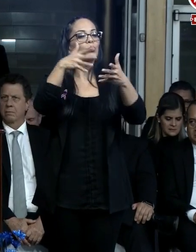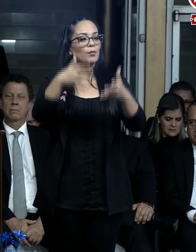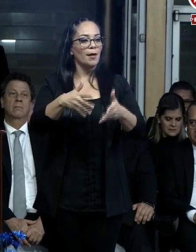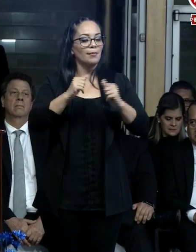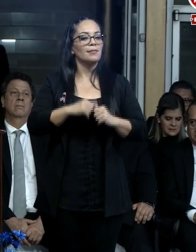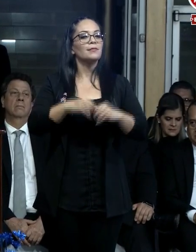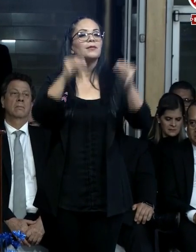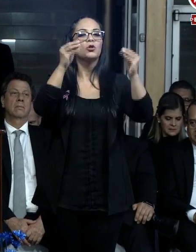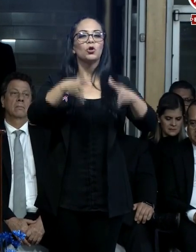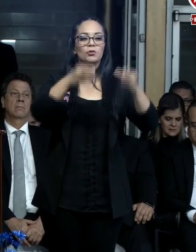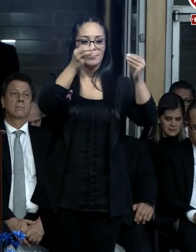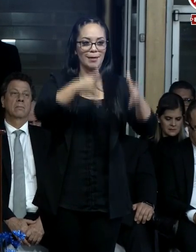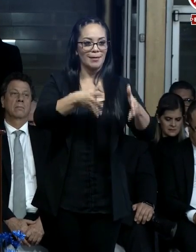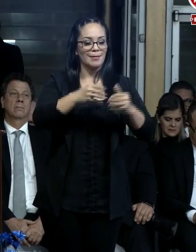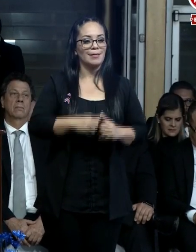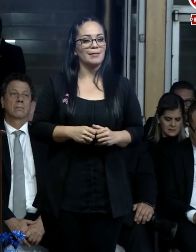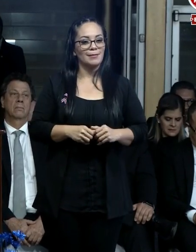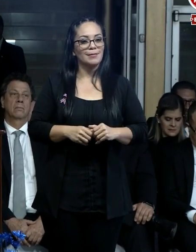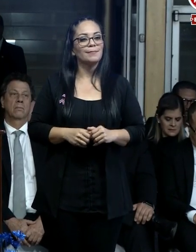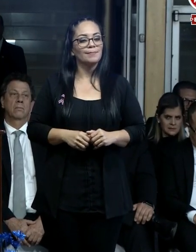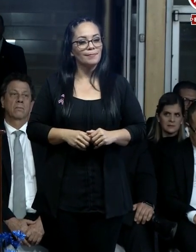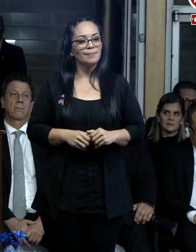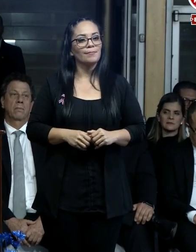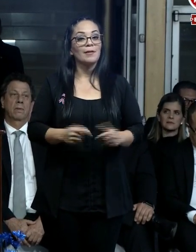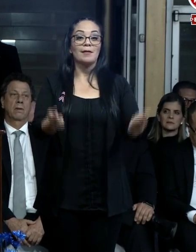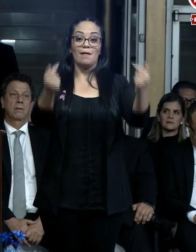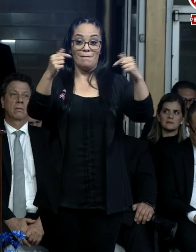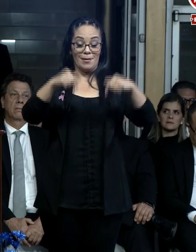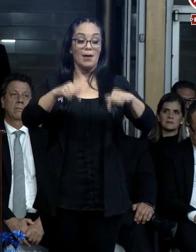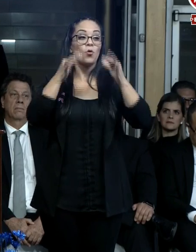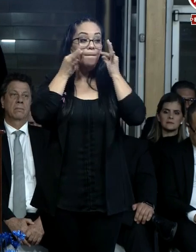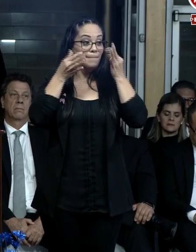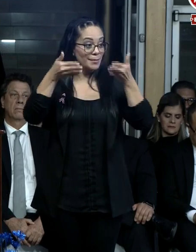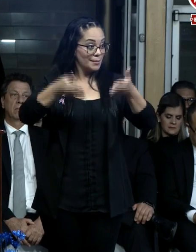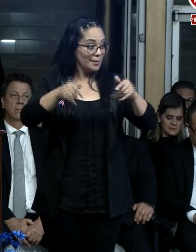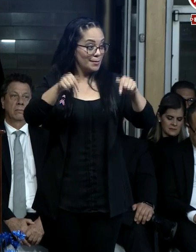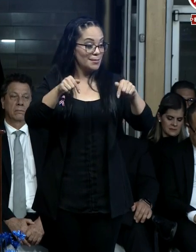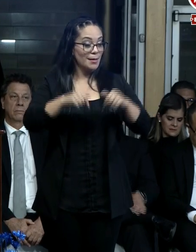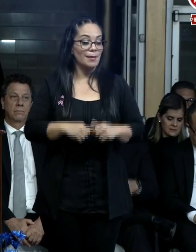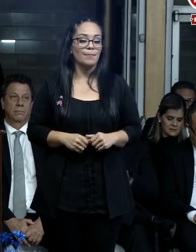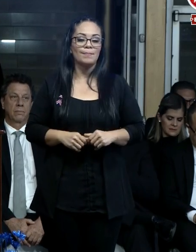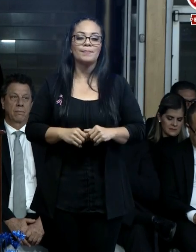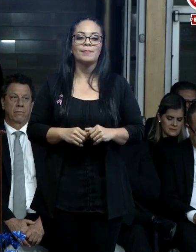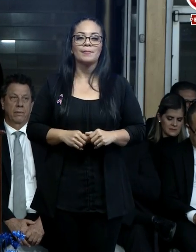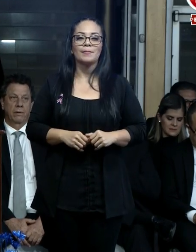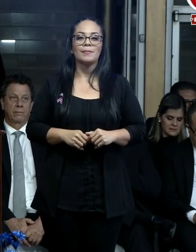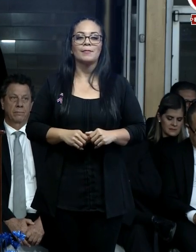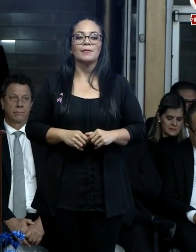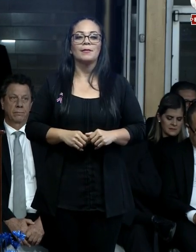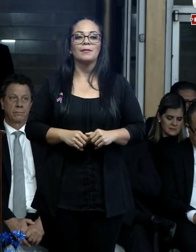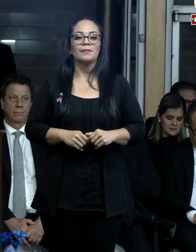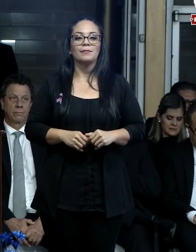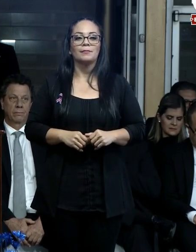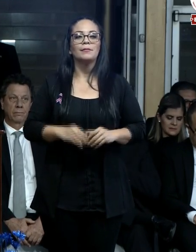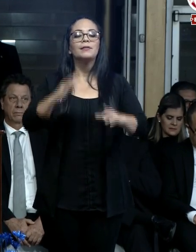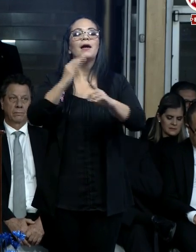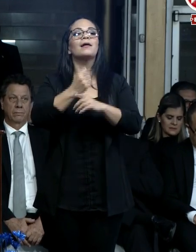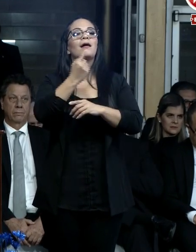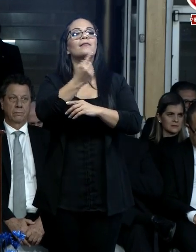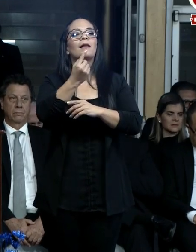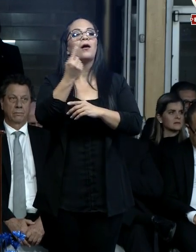y docentes que se hicieron presentes hoy aquí y a cada uno de